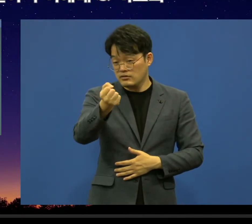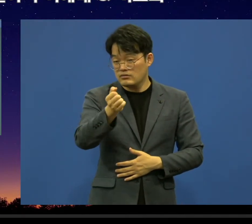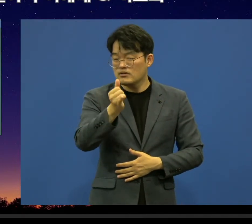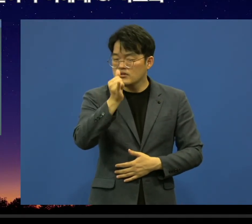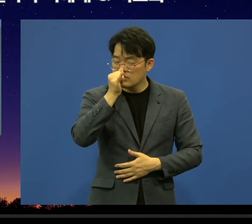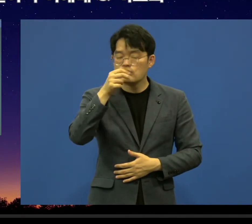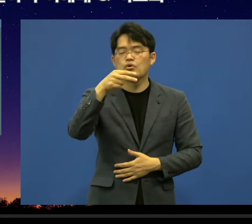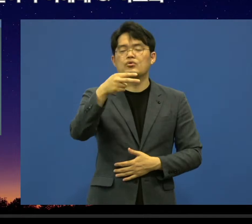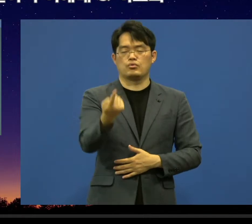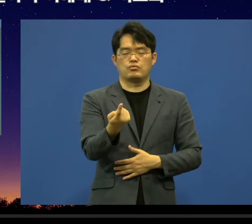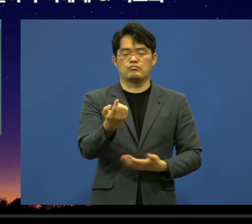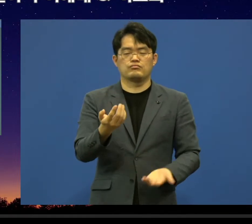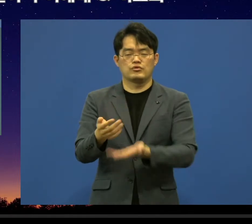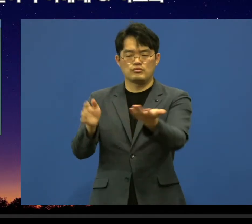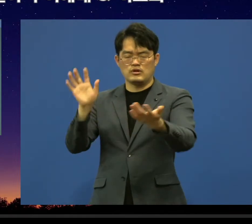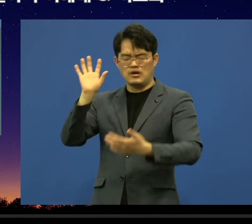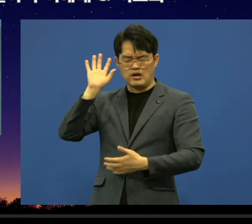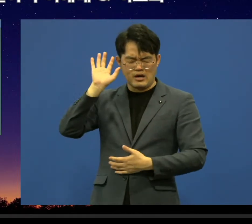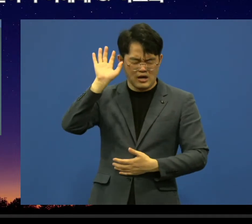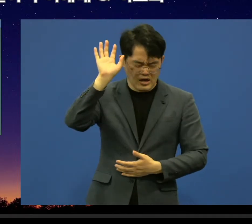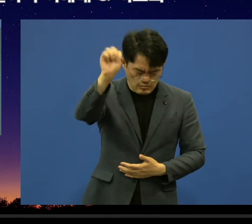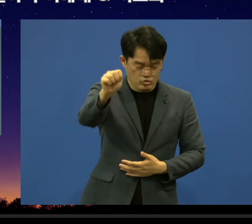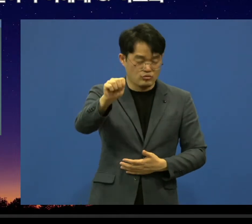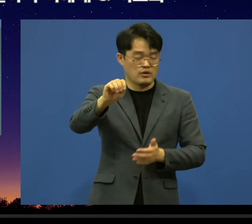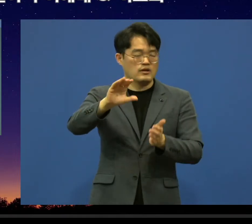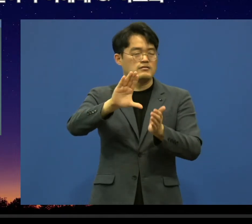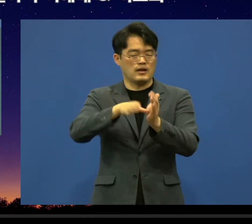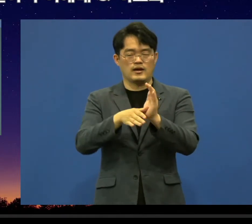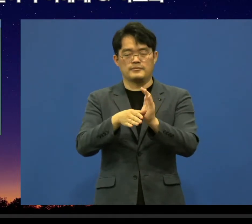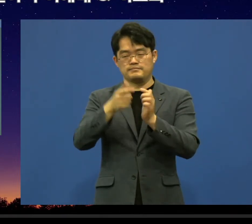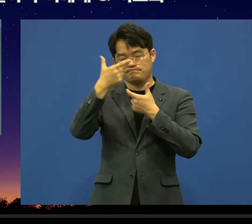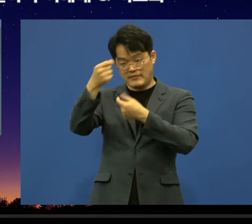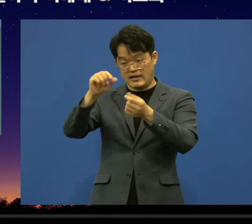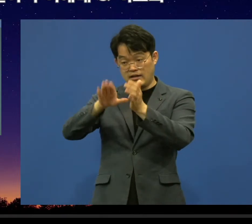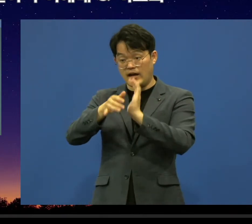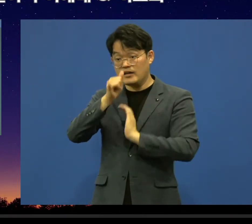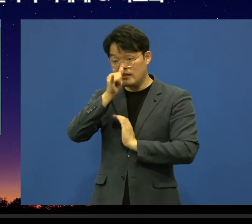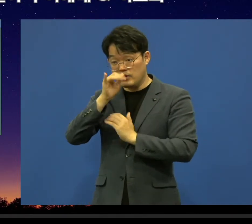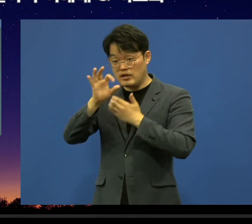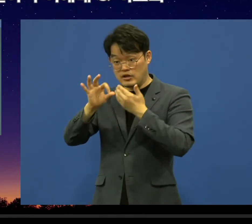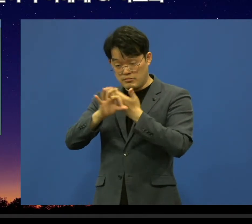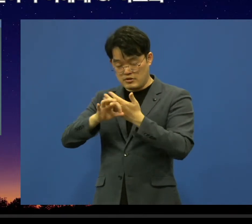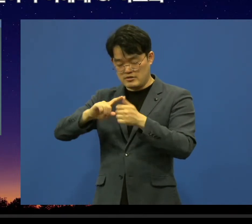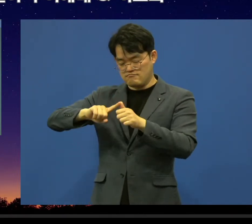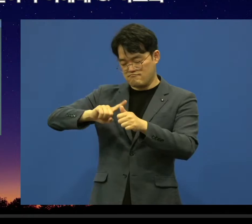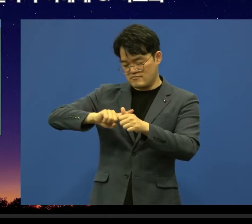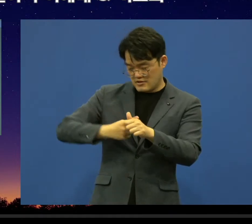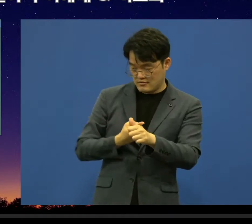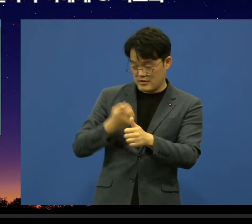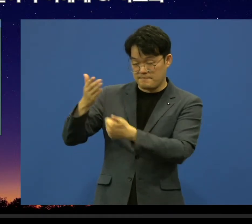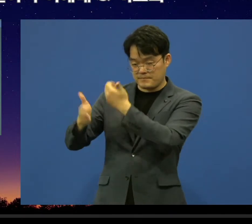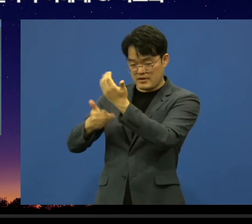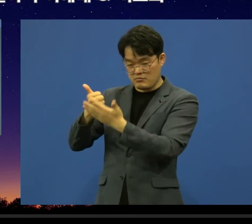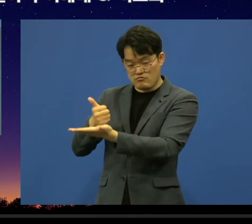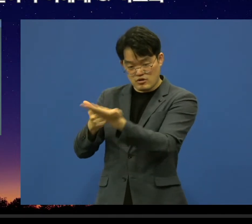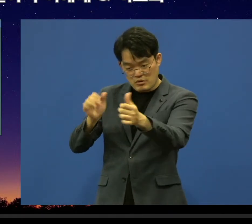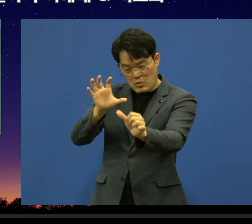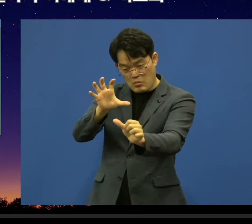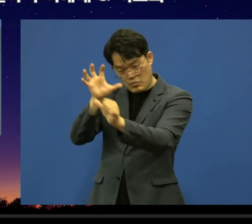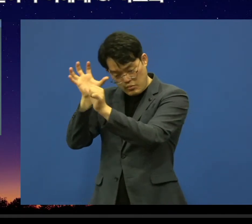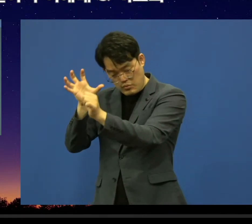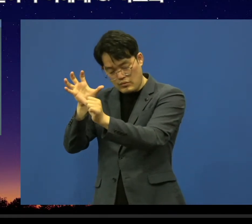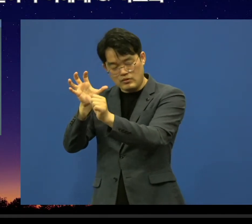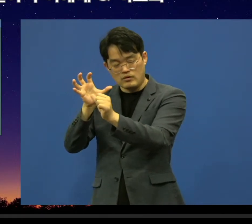하더라도 때가 있다라는 거예요. 그 일을 계속 하다 보면은 다음 챕터를 넘기시는 그 하나님을 만나는